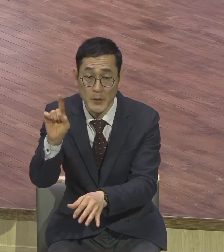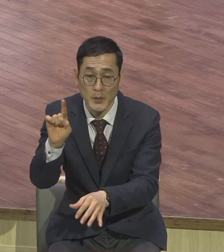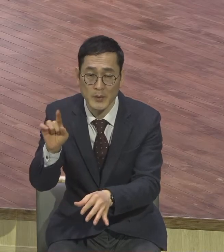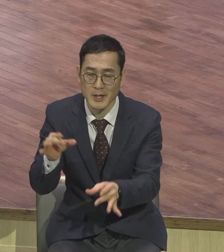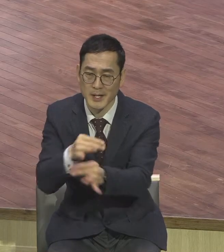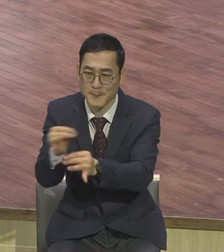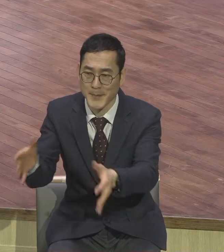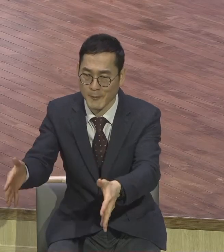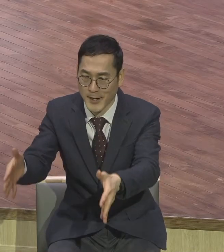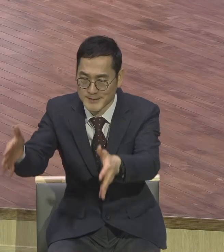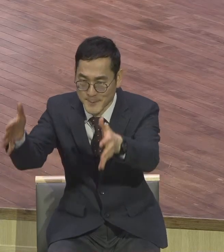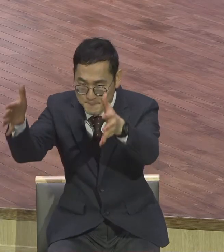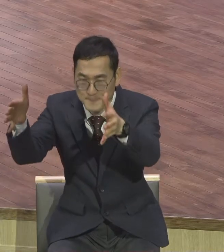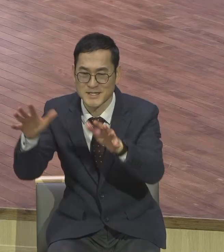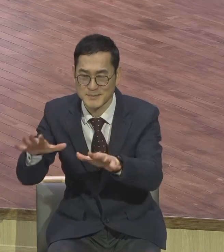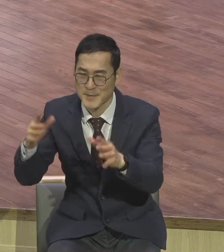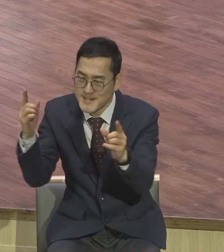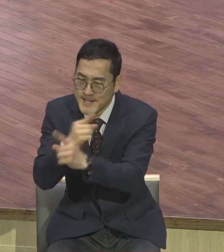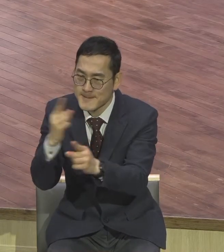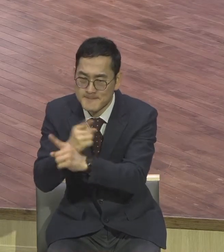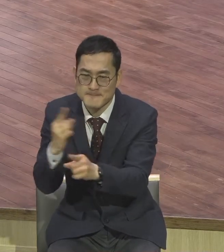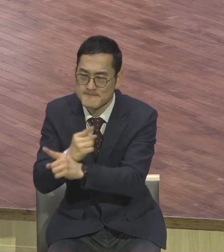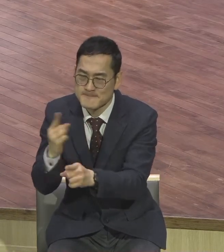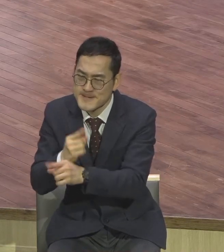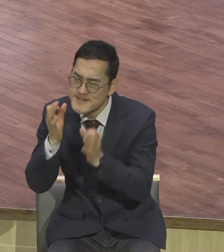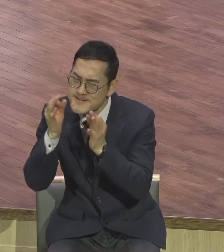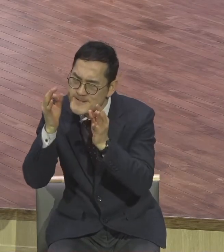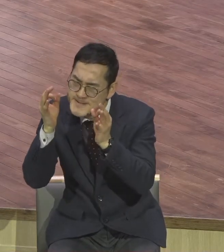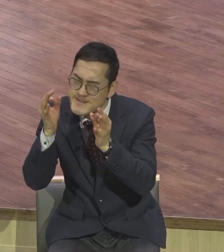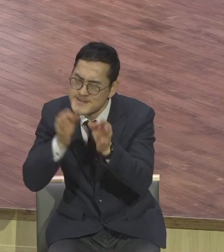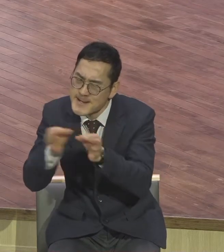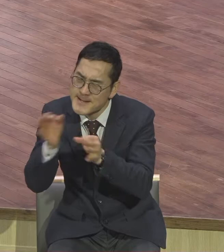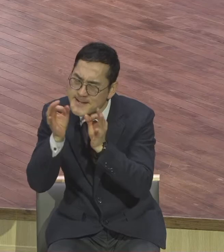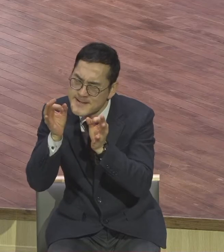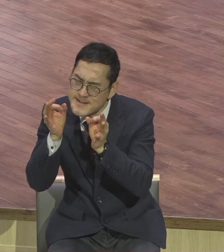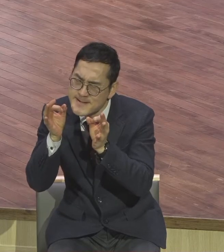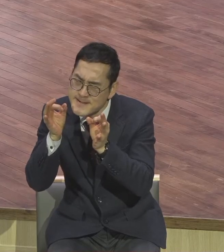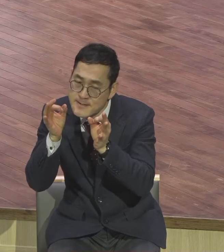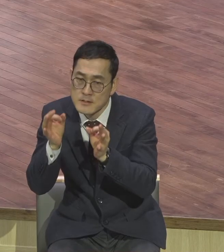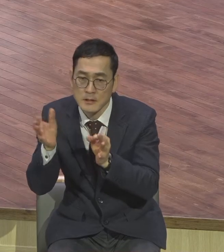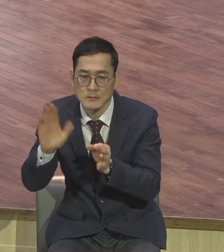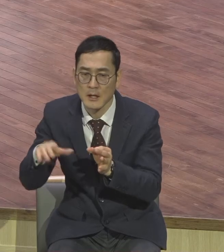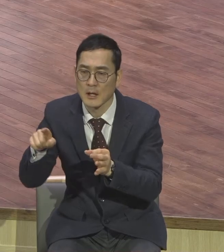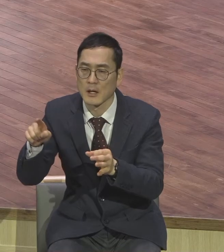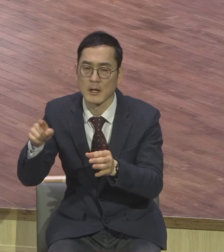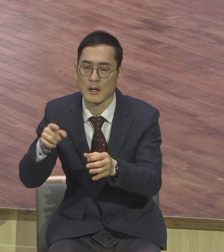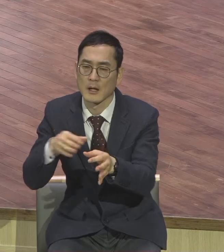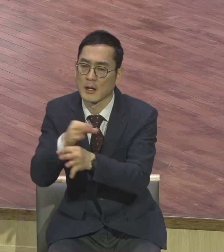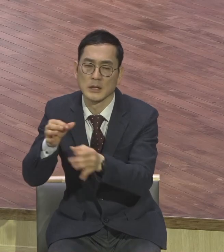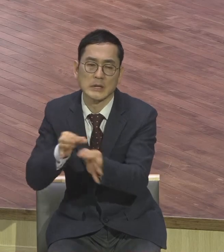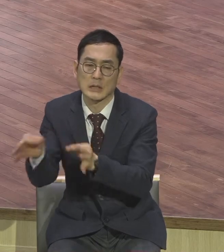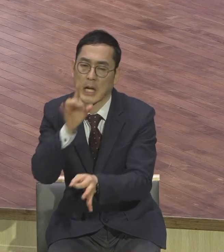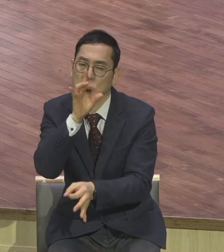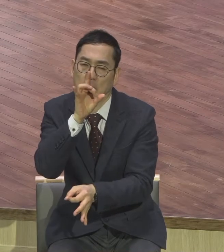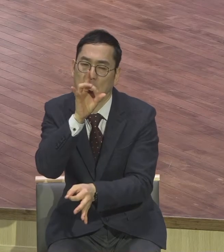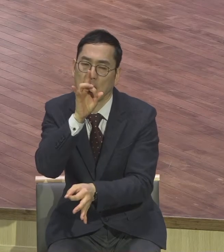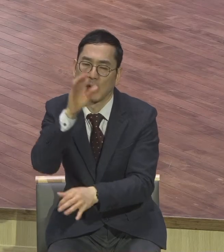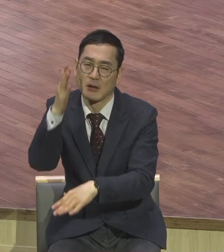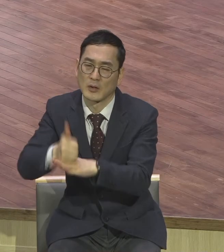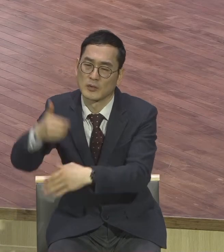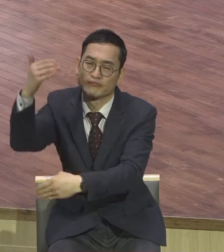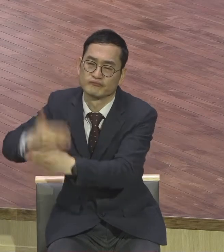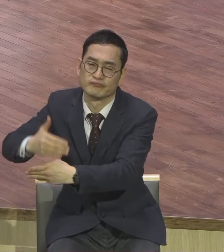또 많이 갱신하고 있고 많이 줄어가고 있어요. 앉아서 핸드폰에 다 명품들 샤넬 뭐 이런